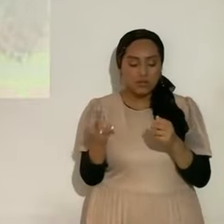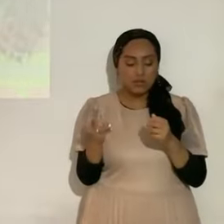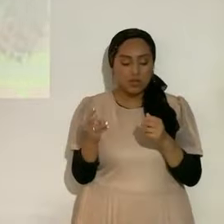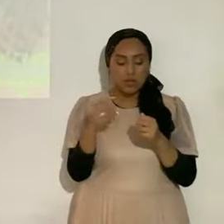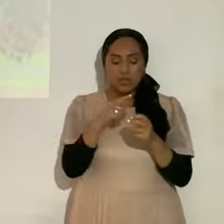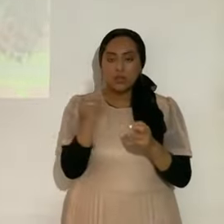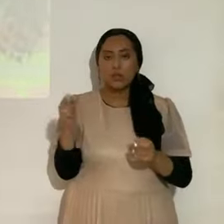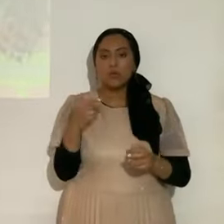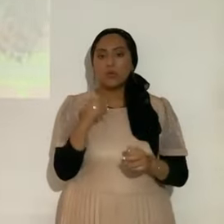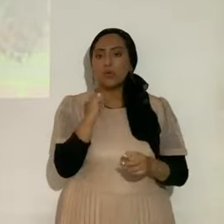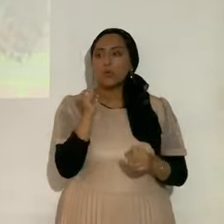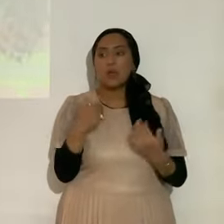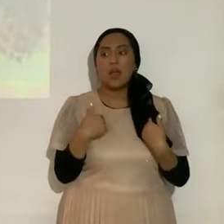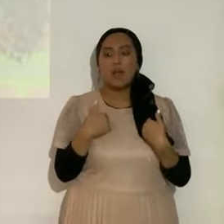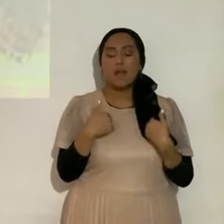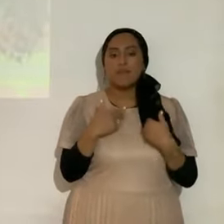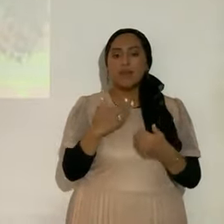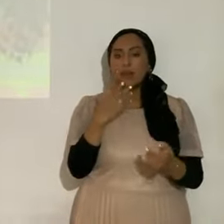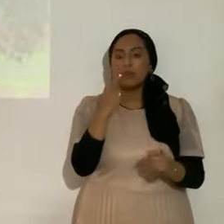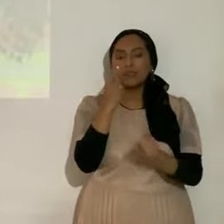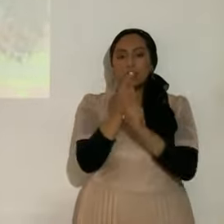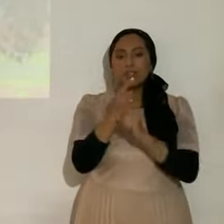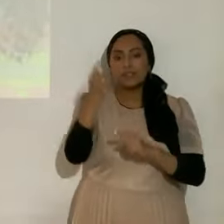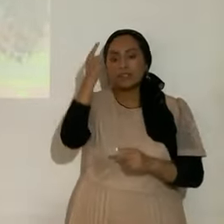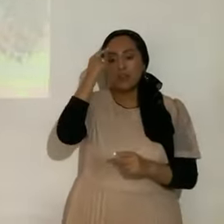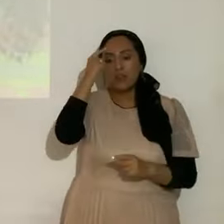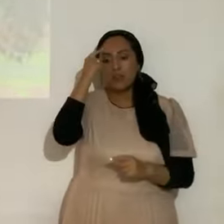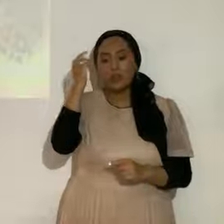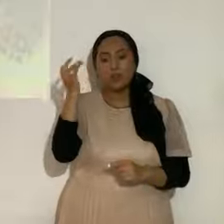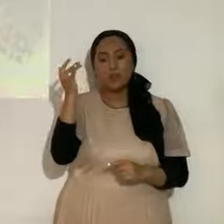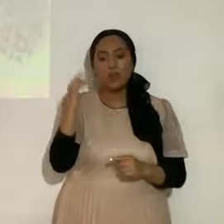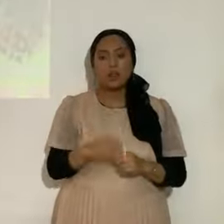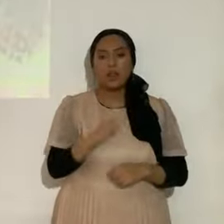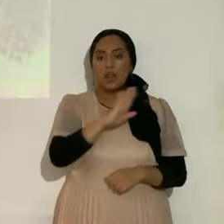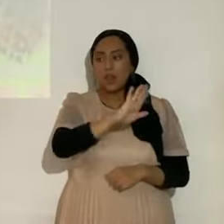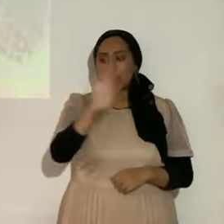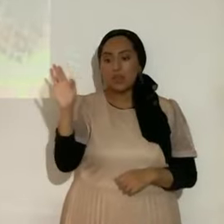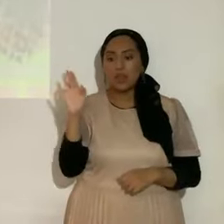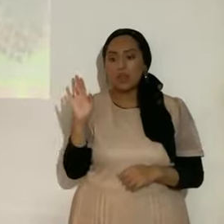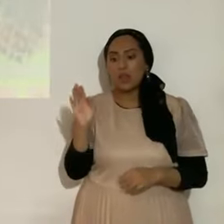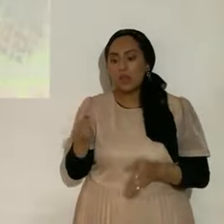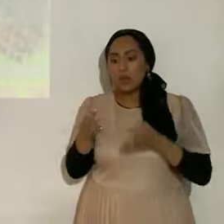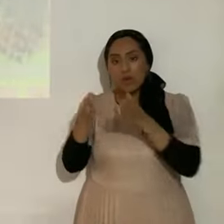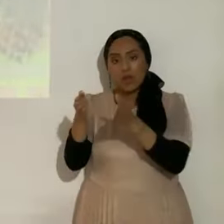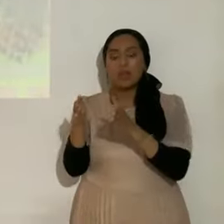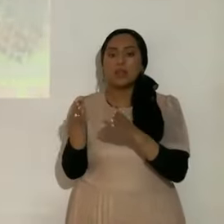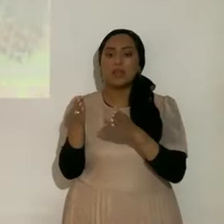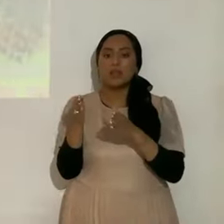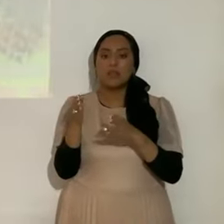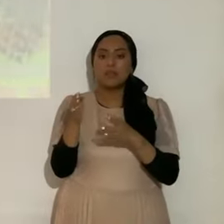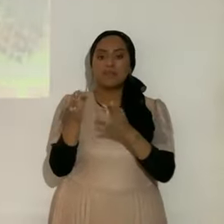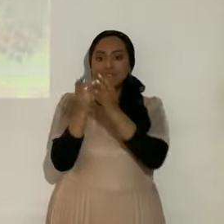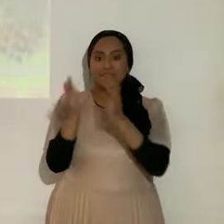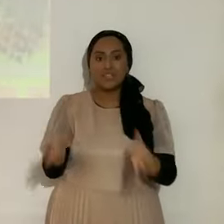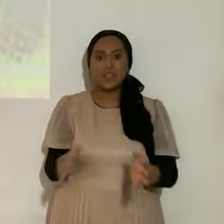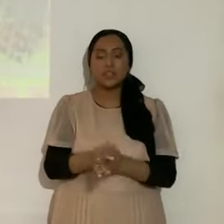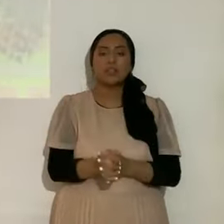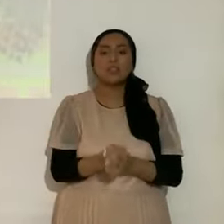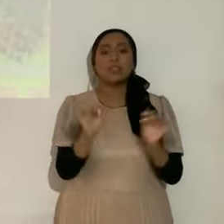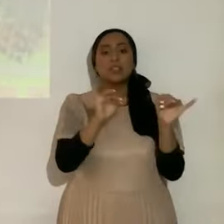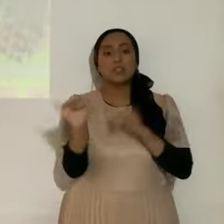tienen una dirección correcta en sus pensamientos. ¿Por qué? Porque sus caminos, sus pensamientos son vanidad.